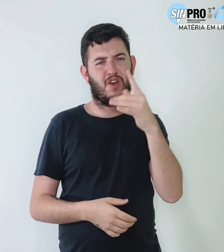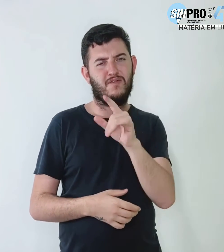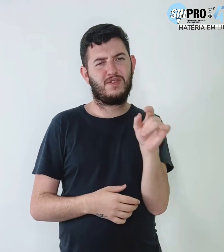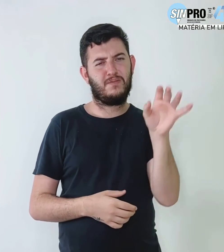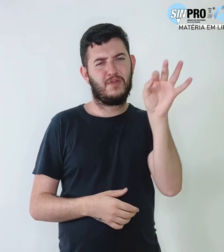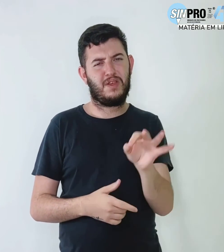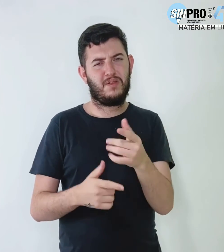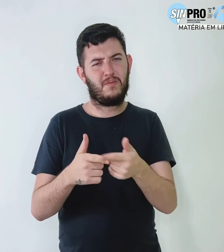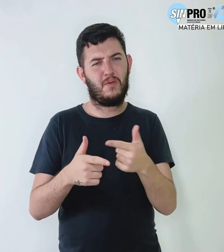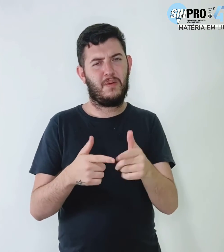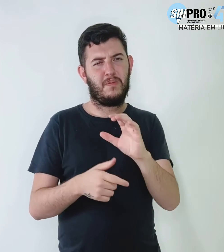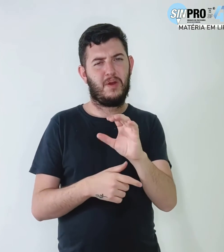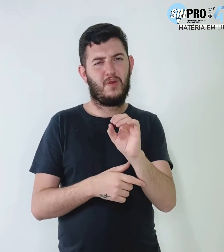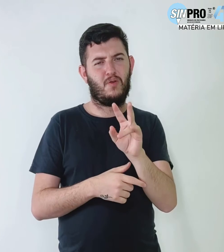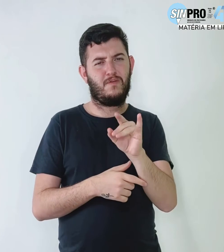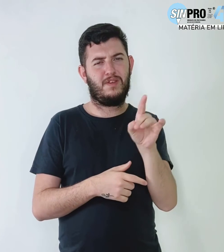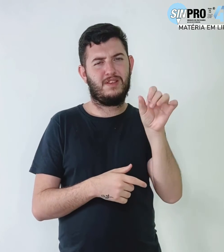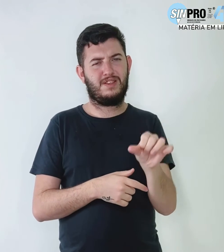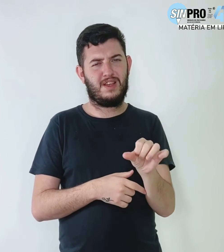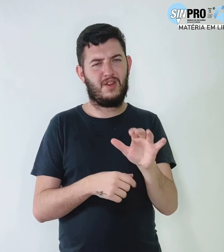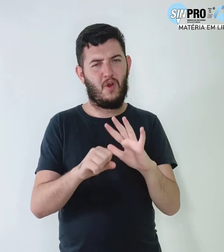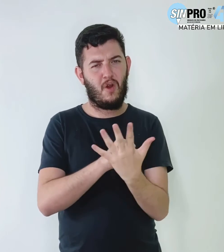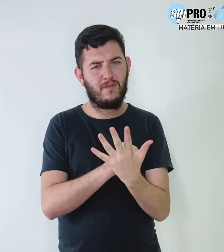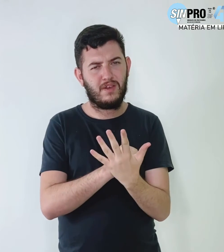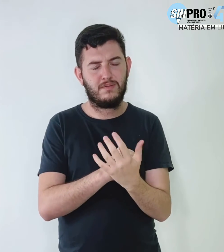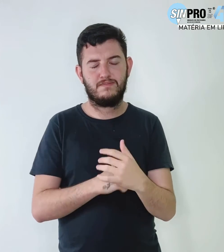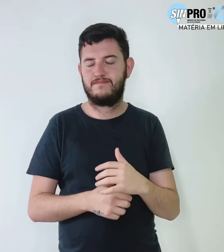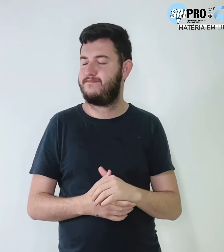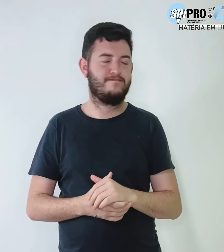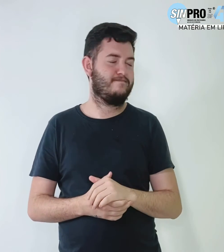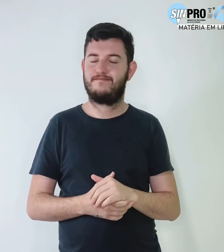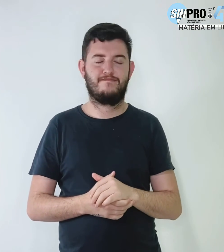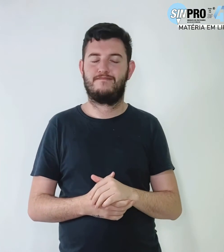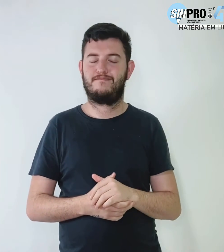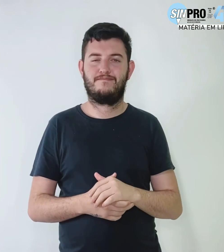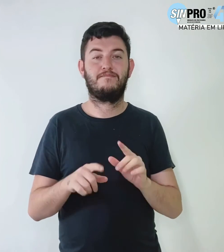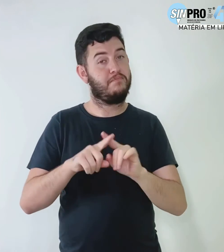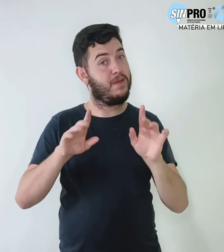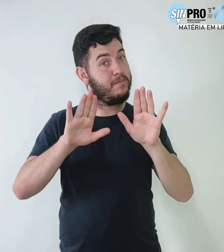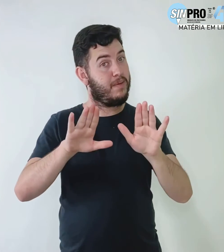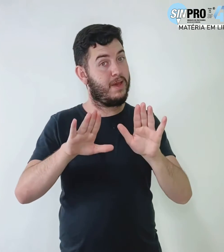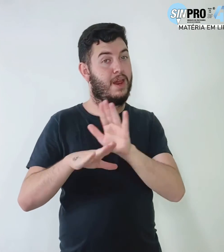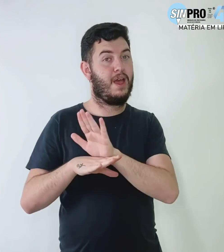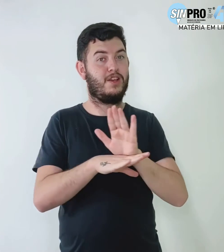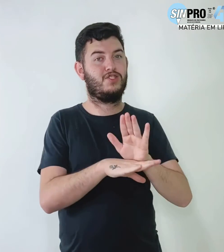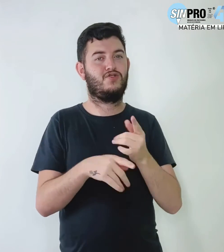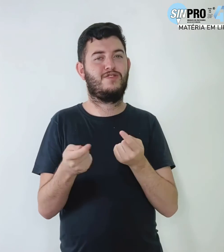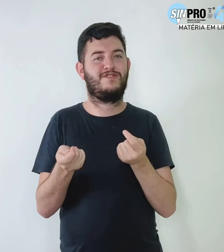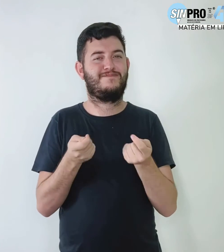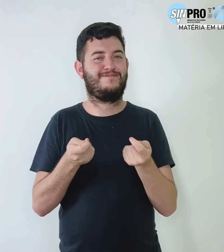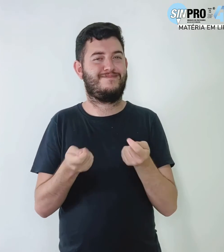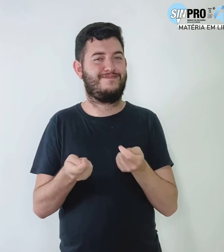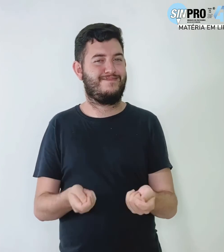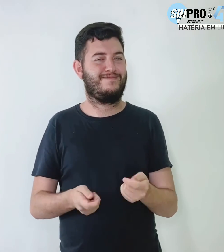Vacinação não vai resolver o problema da Covid-19, mas ajuda a controlar.